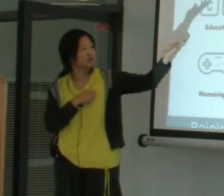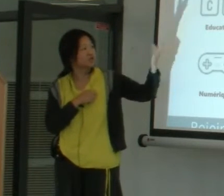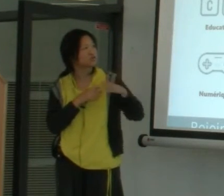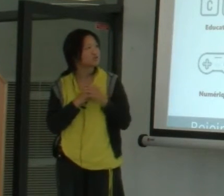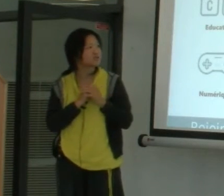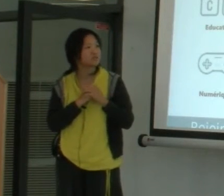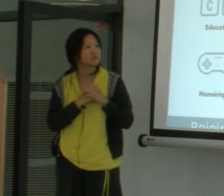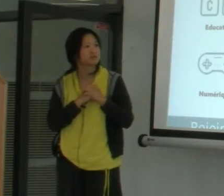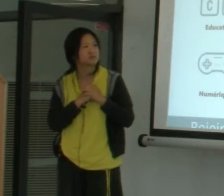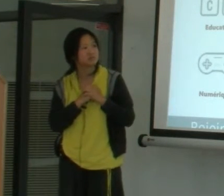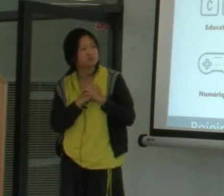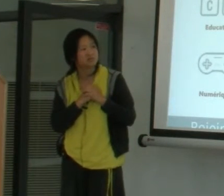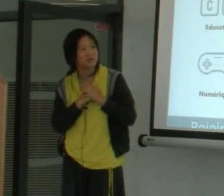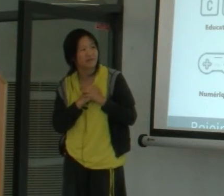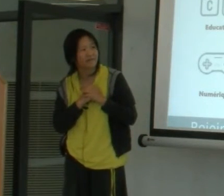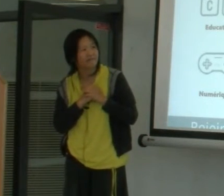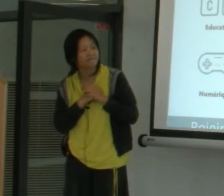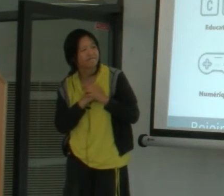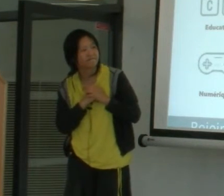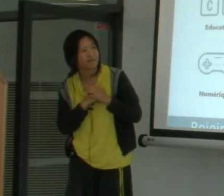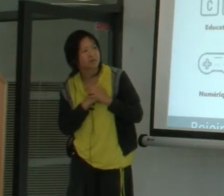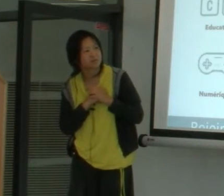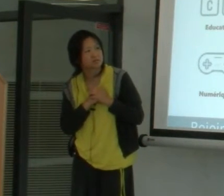Donc, dans les jeux aussi,